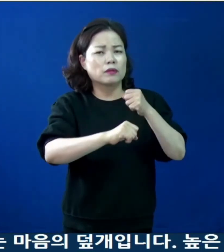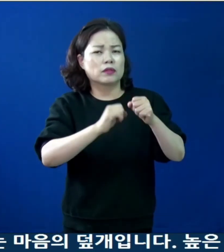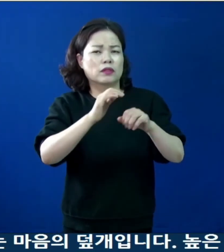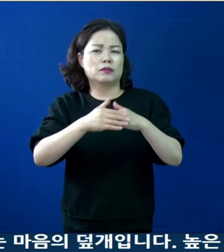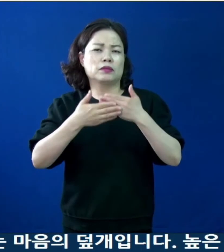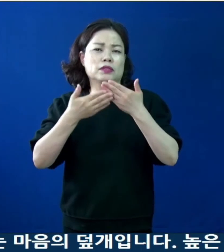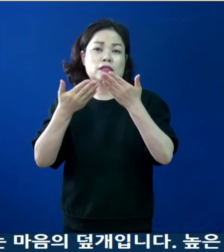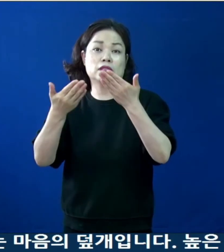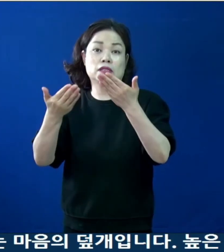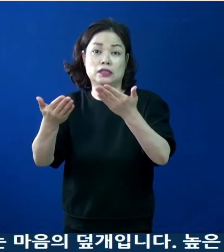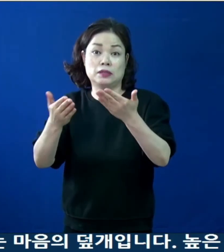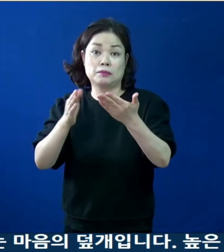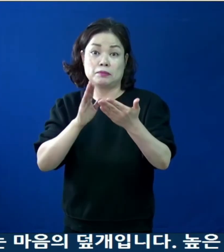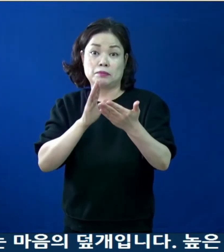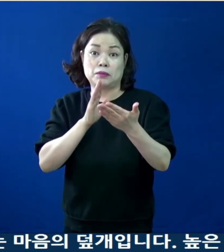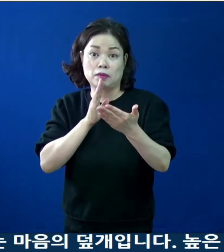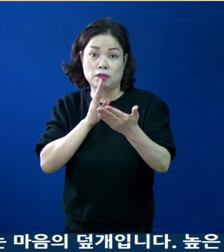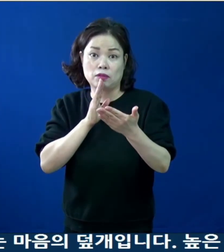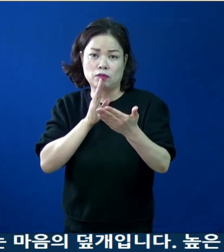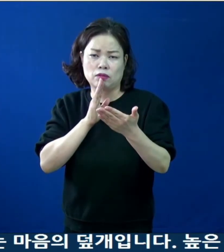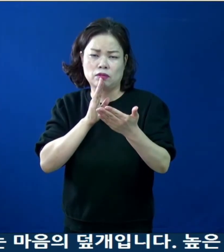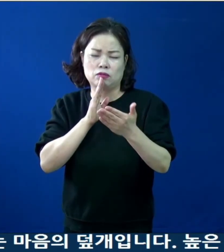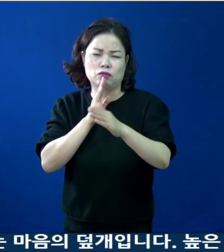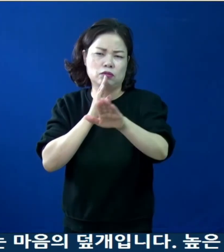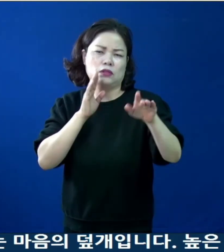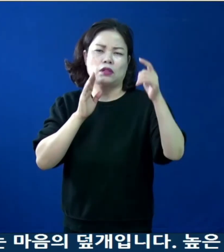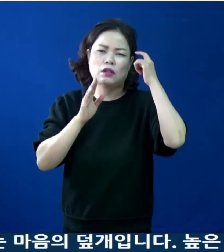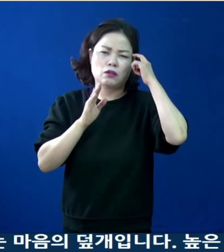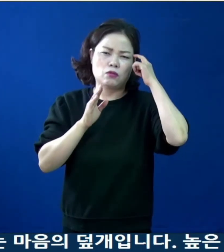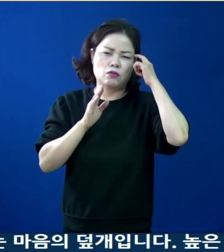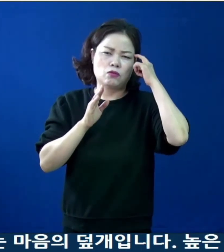것이 가장 옳다라고 우리는 여기죠.